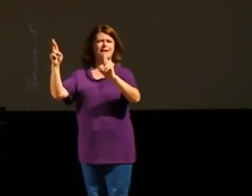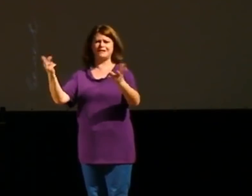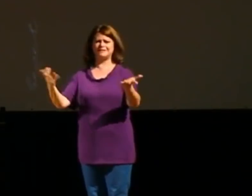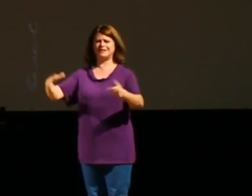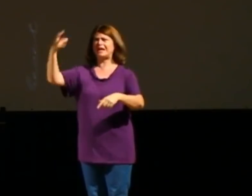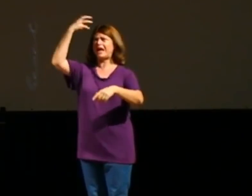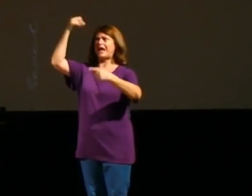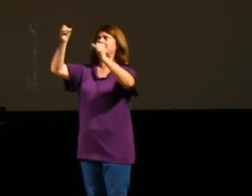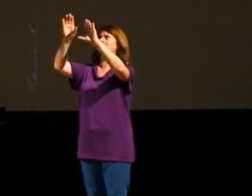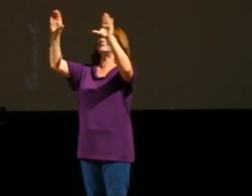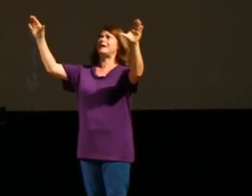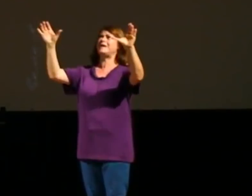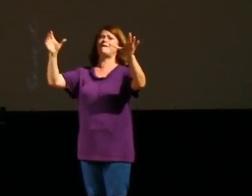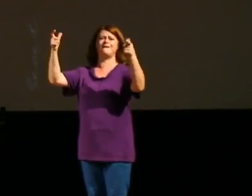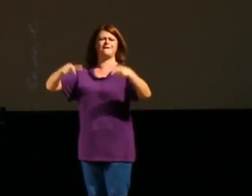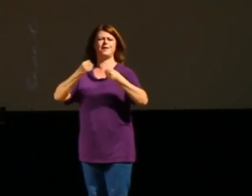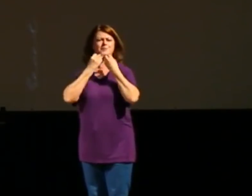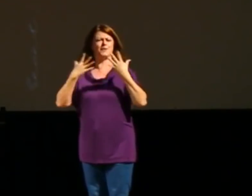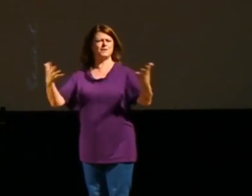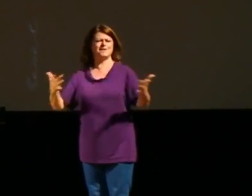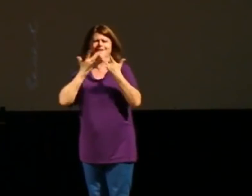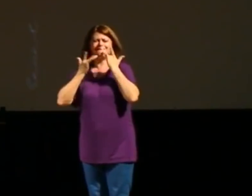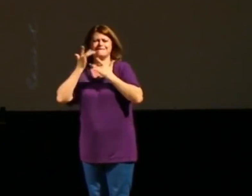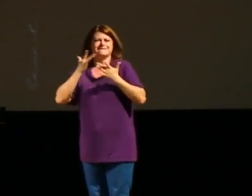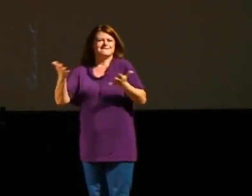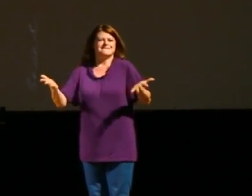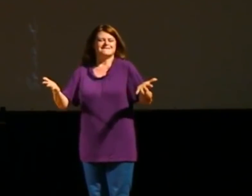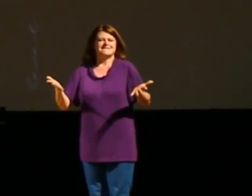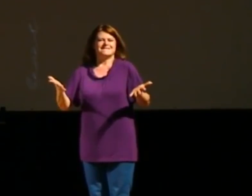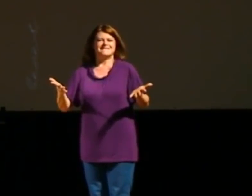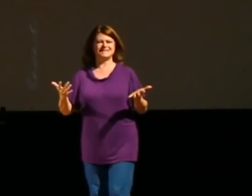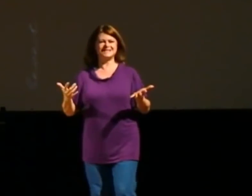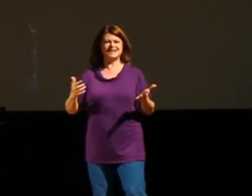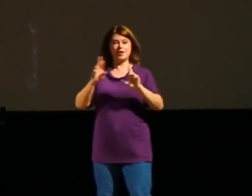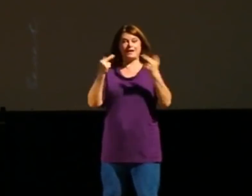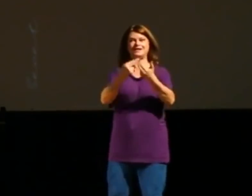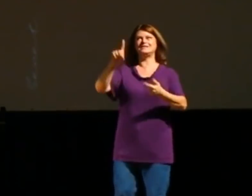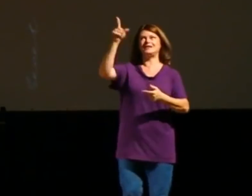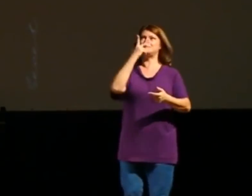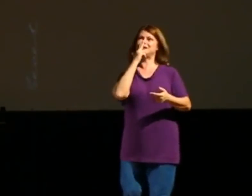fala de um lugar de delícias e conta para a gente o reino de Deus é semelhante a um rei.